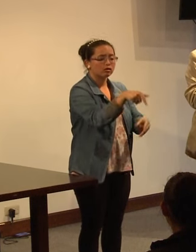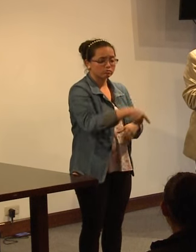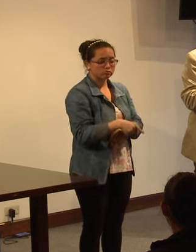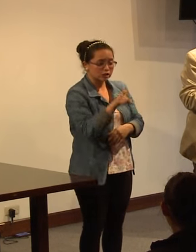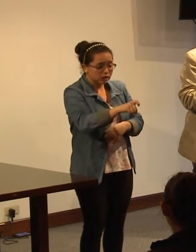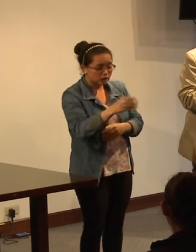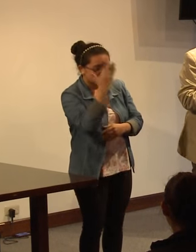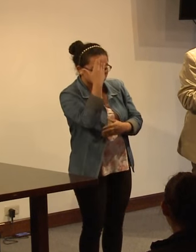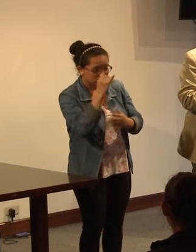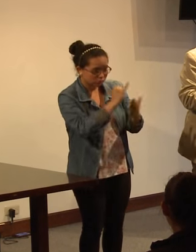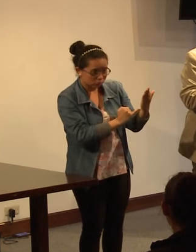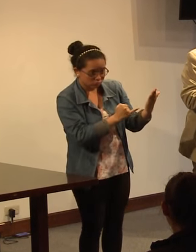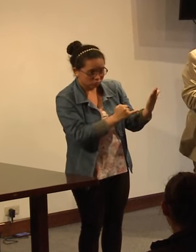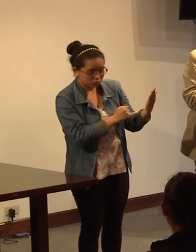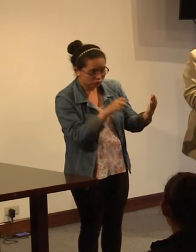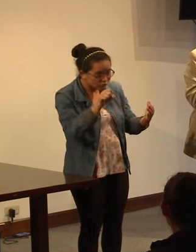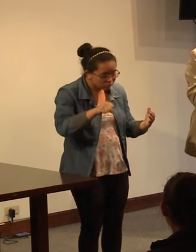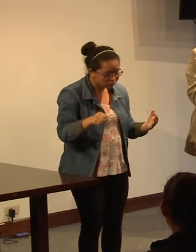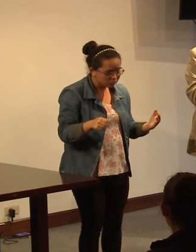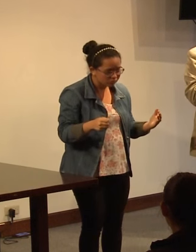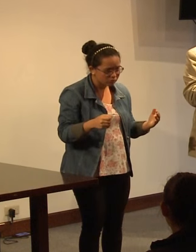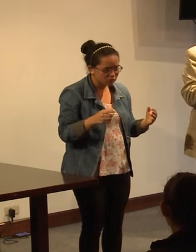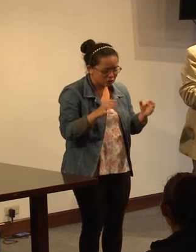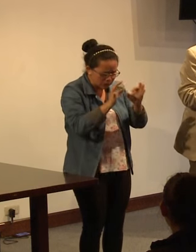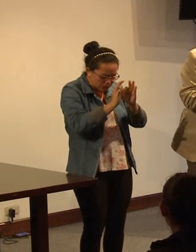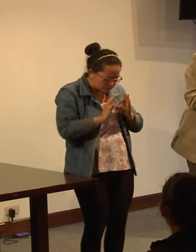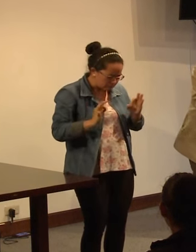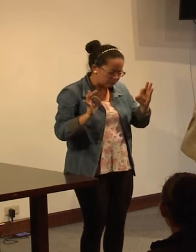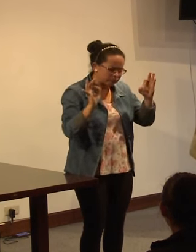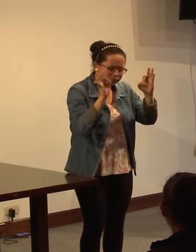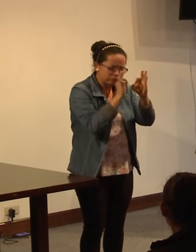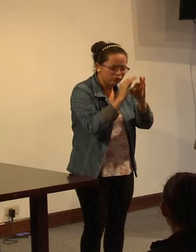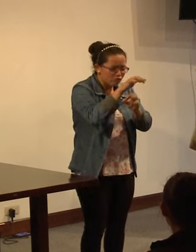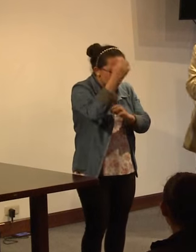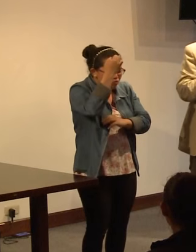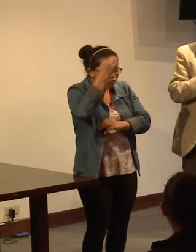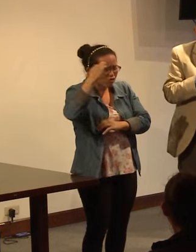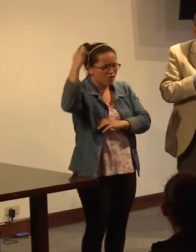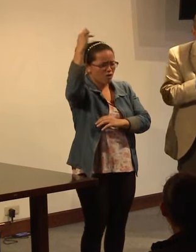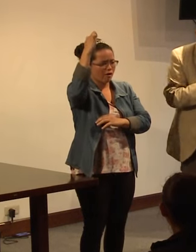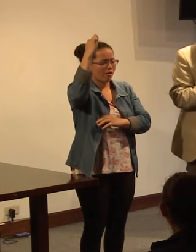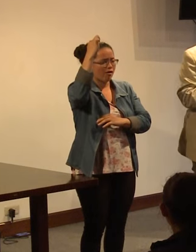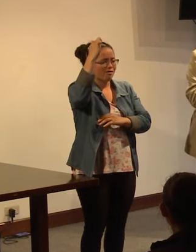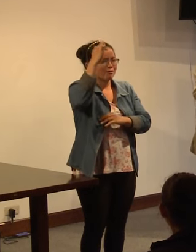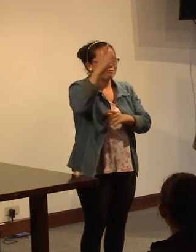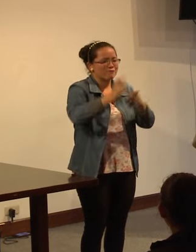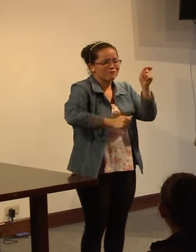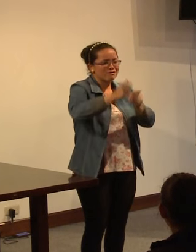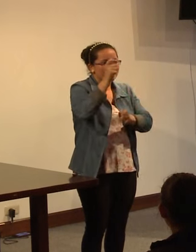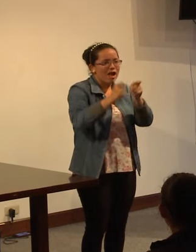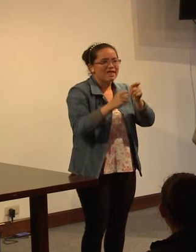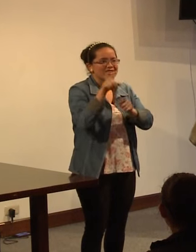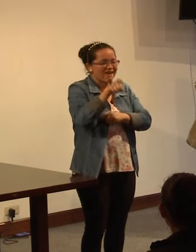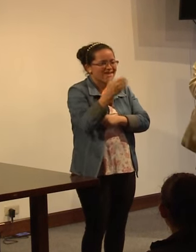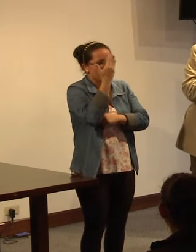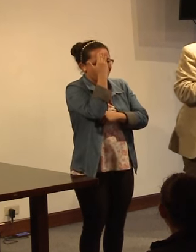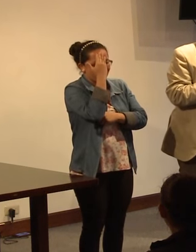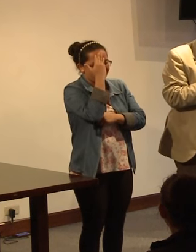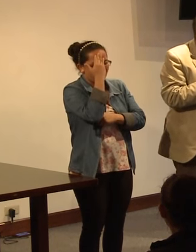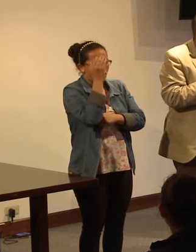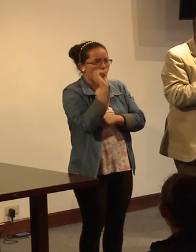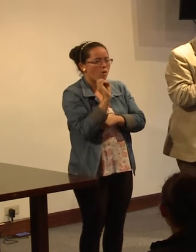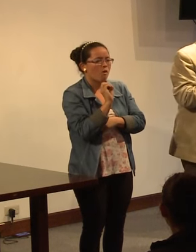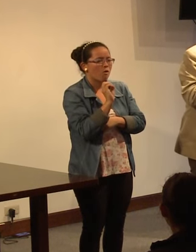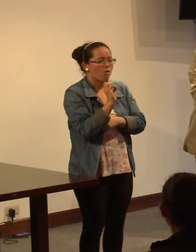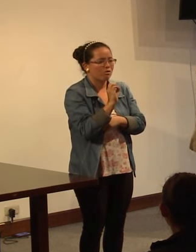dibujar? ¿Les parece a ustedes que es imprescindible para un profesional en finanzas saber dibujar o para alguien que estudia